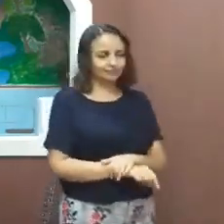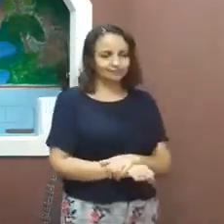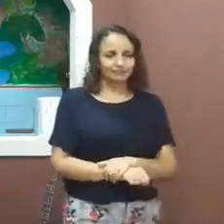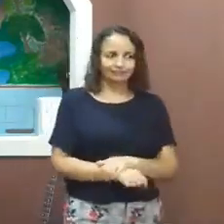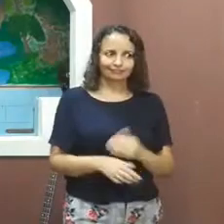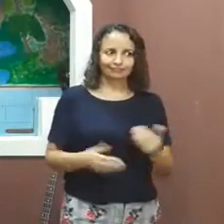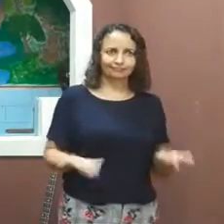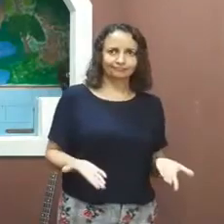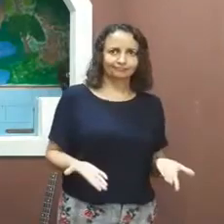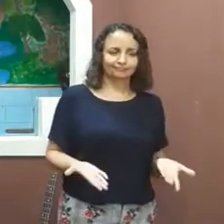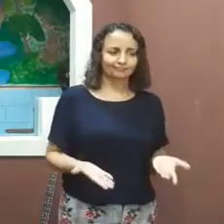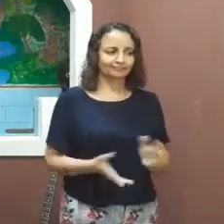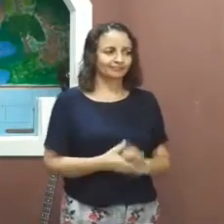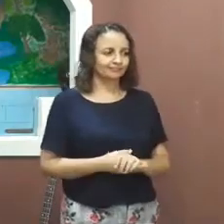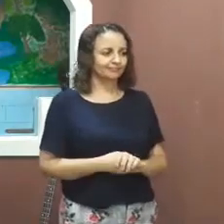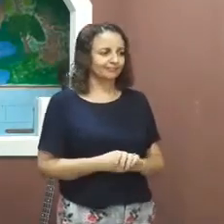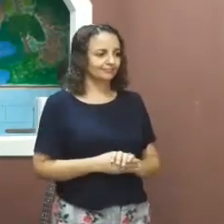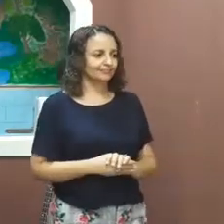Olha só.